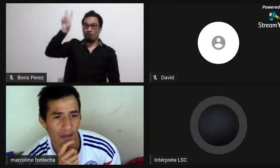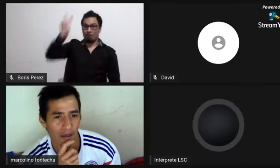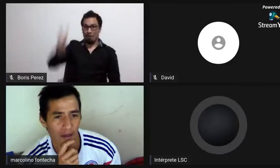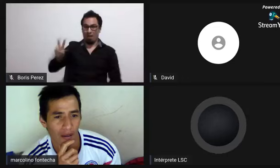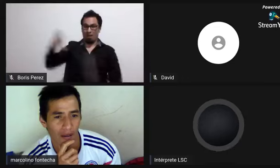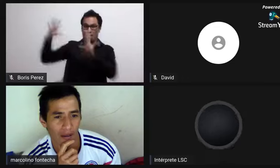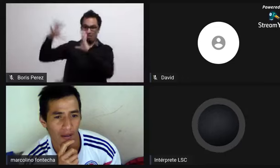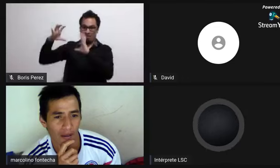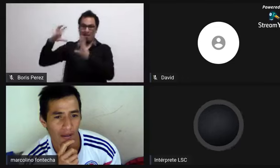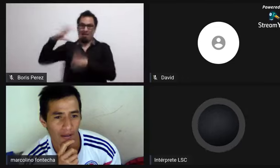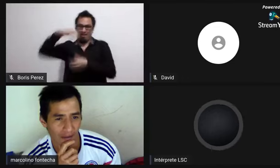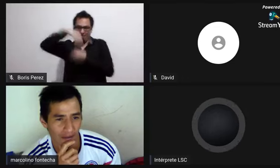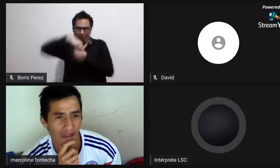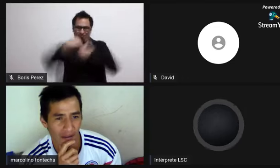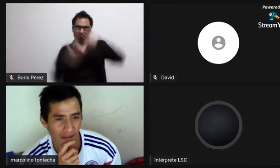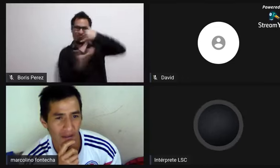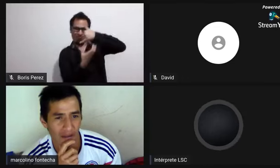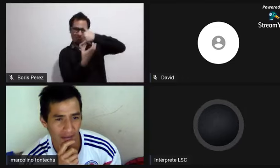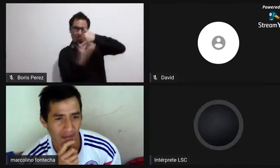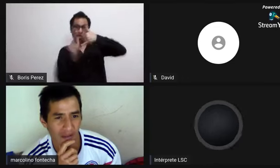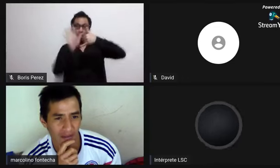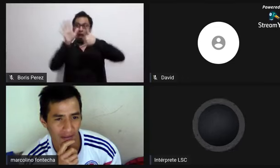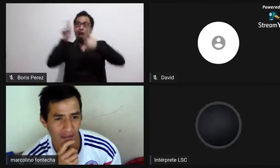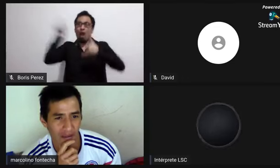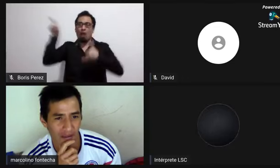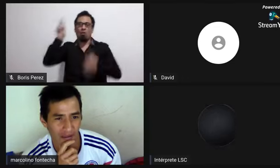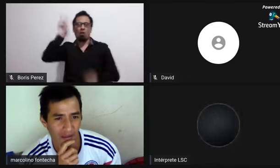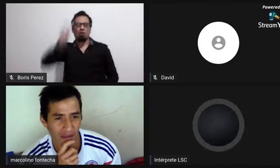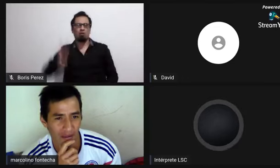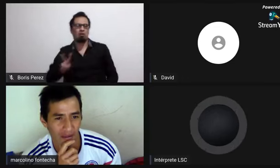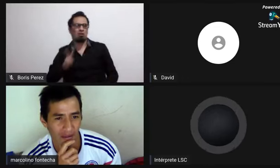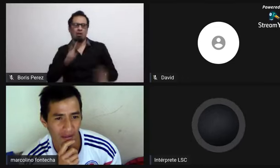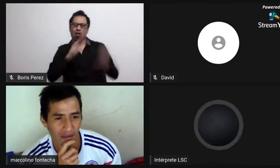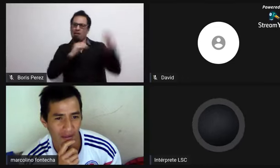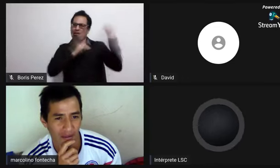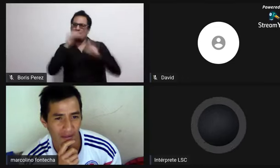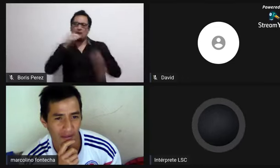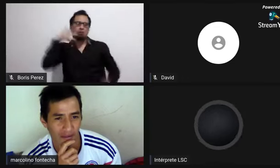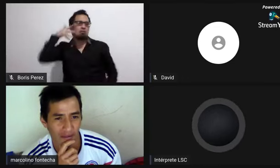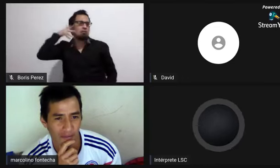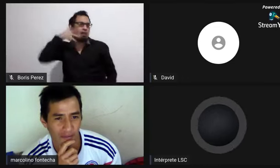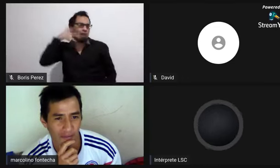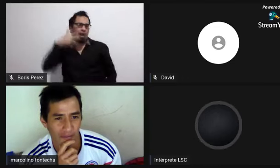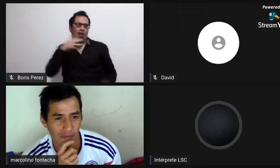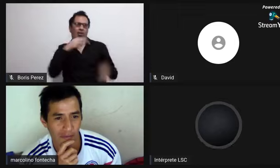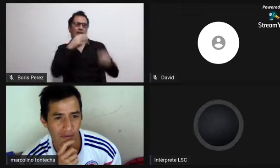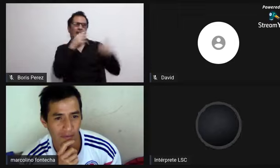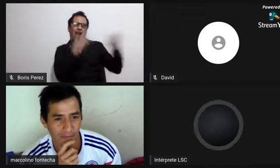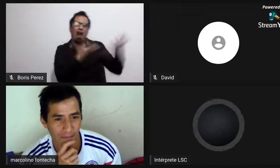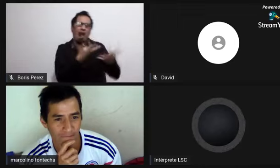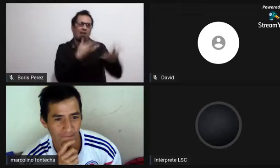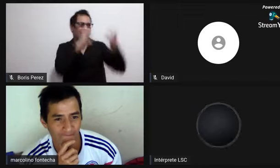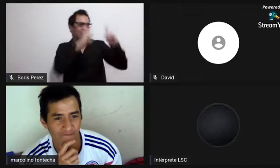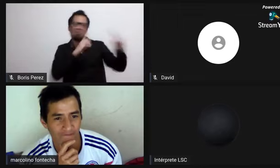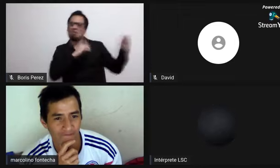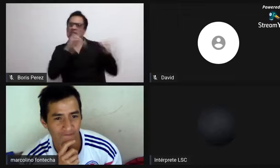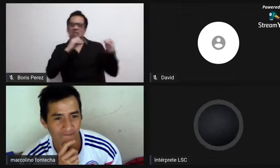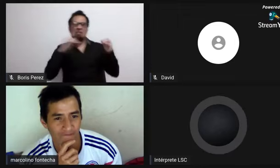estábamos ubicados en esta parte del territorio sudamericano, sí, pero éramos todo un territorio